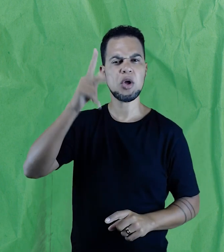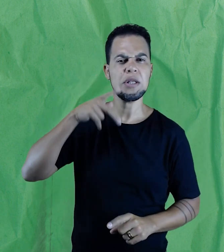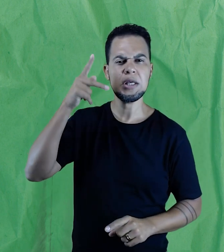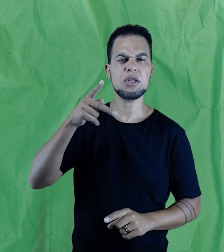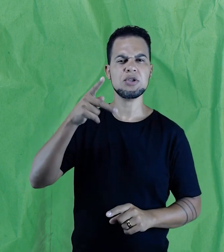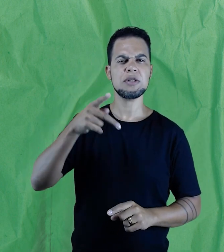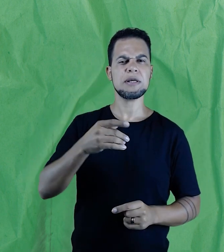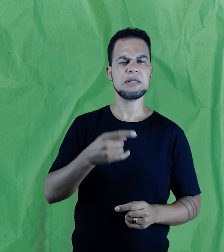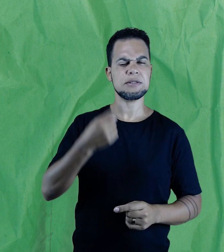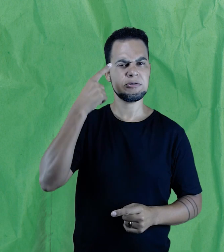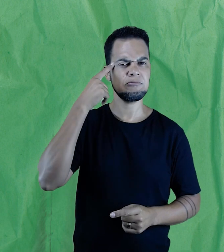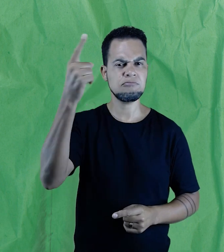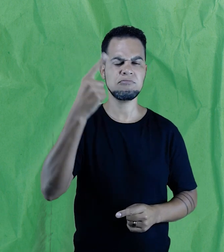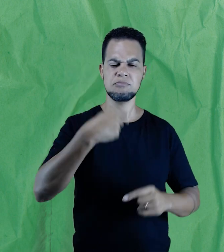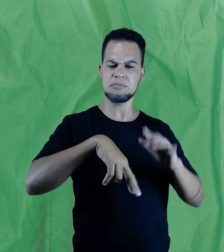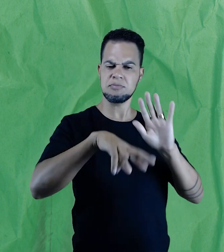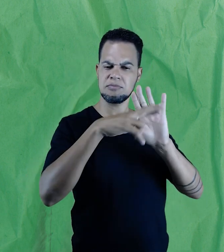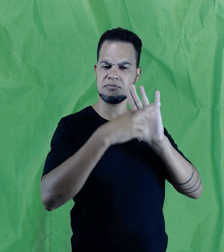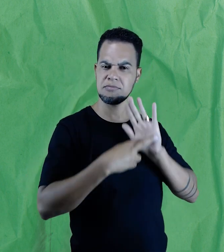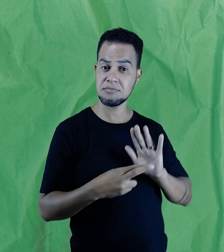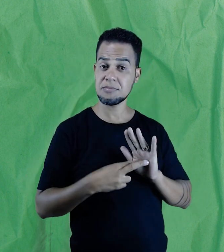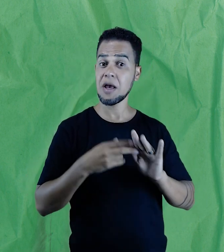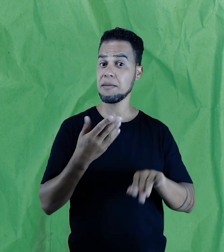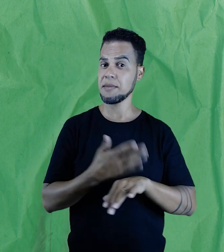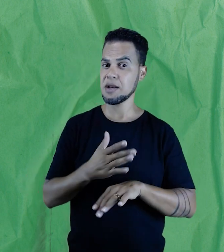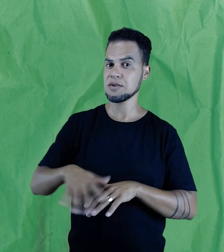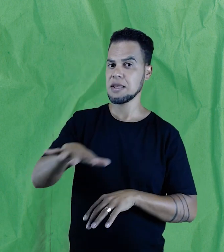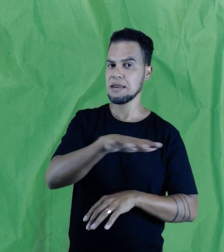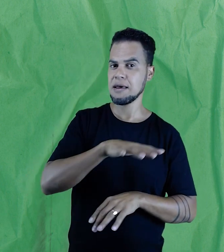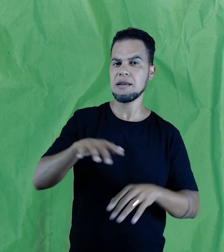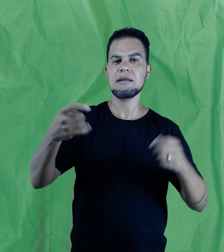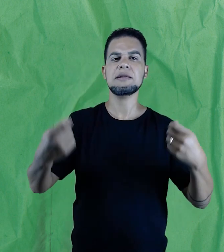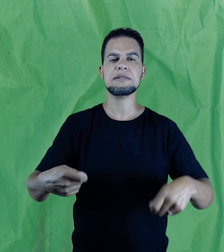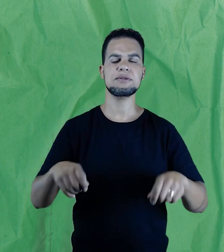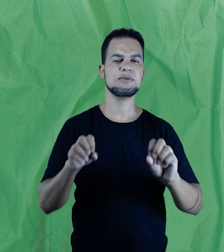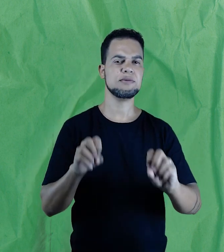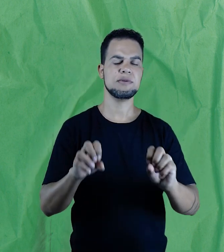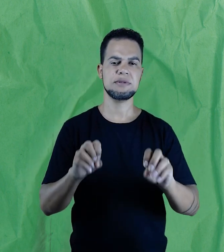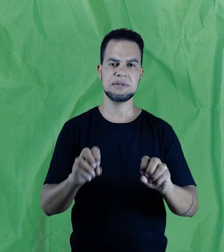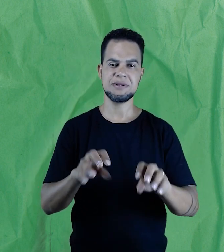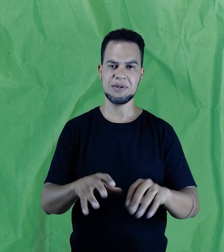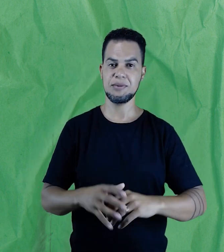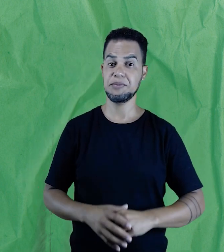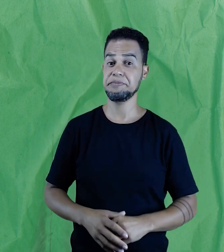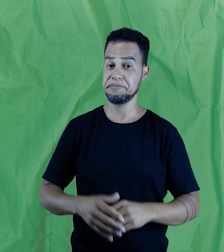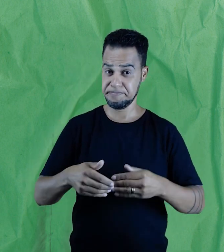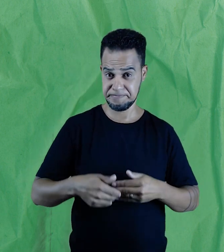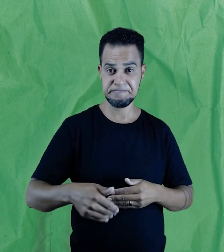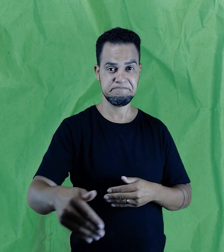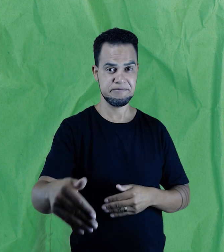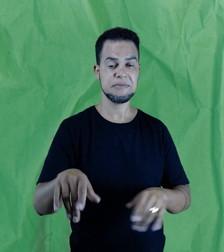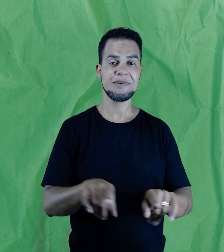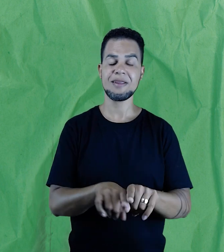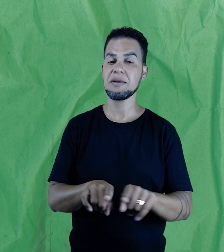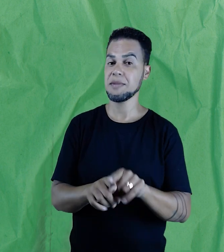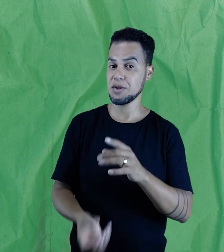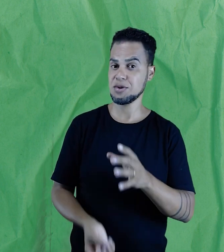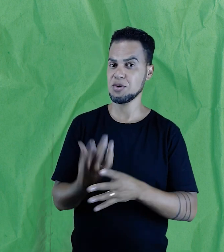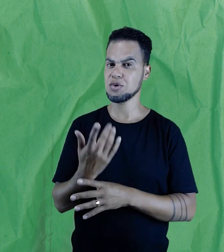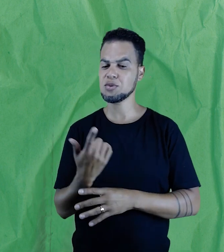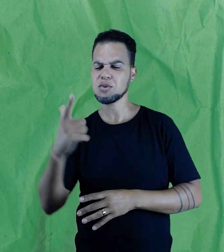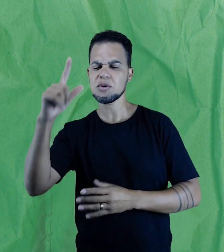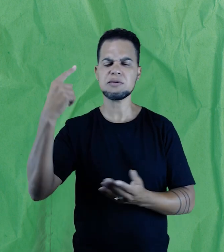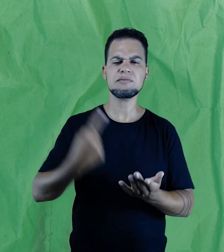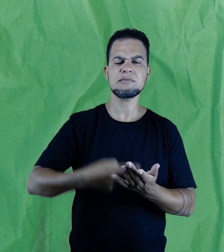políticas e práticas na área das necessidades educativas especiais. E a partir daí também surge um